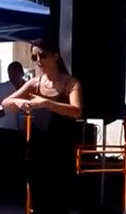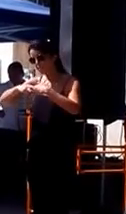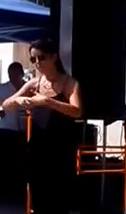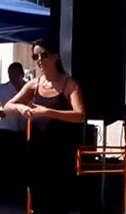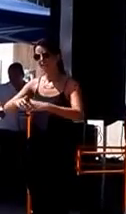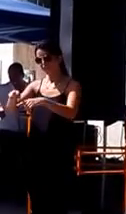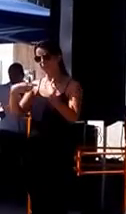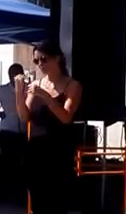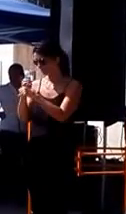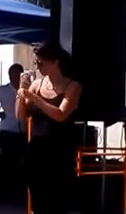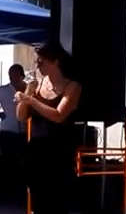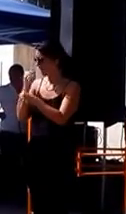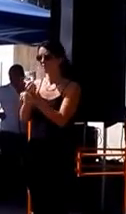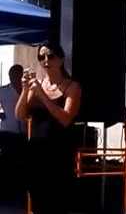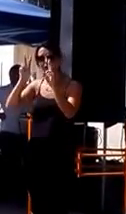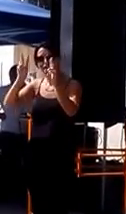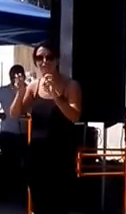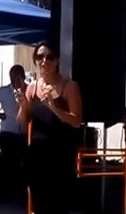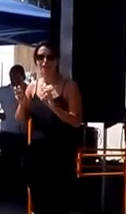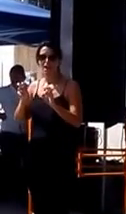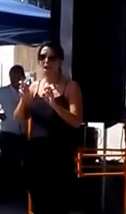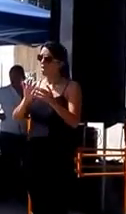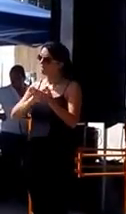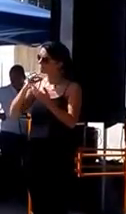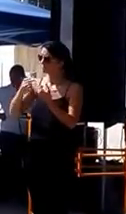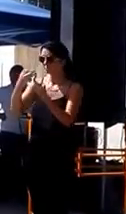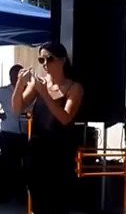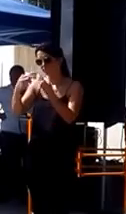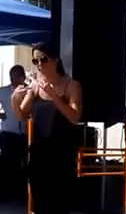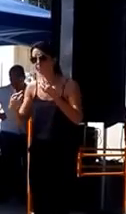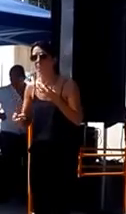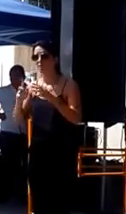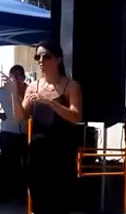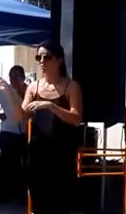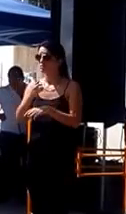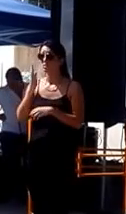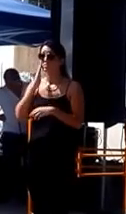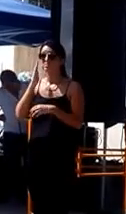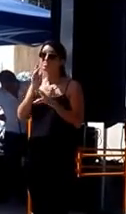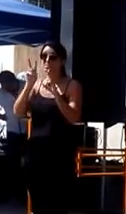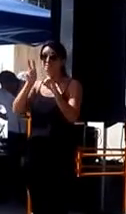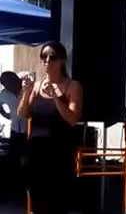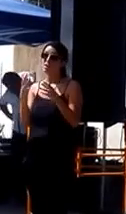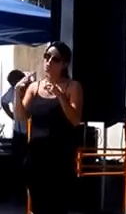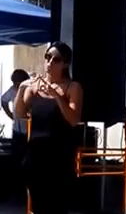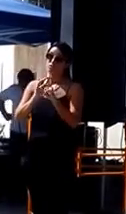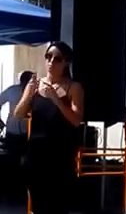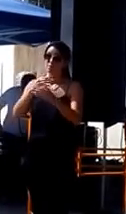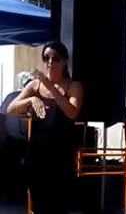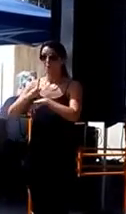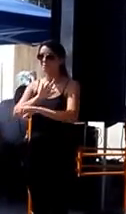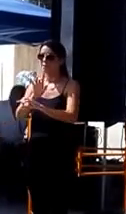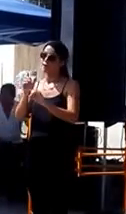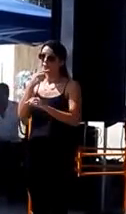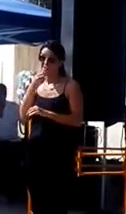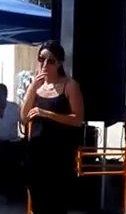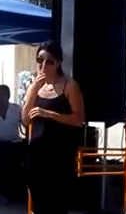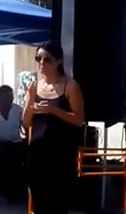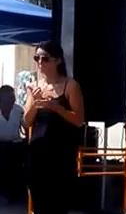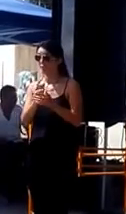hemos venido trabajando estos temas, que, como todos los que saben aquí, los temas de la inclusión y la discapacidad no son